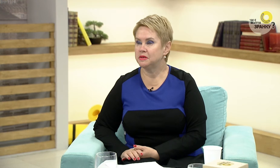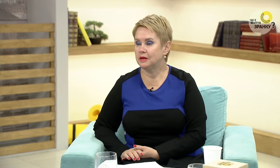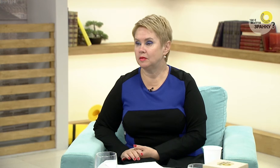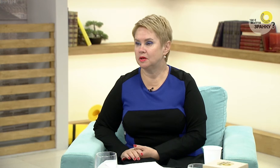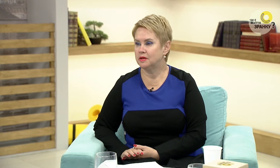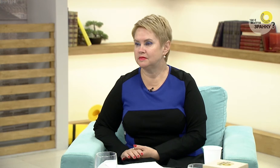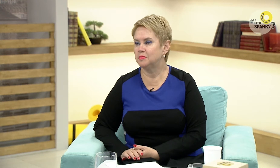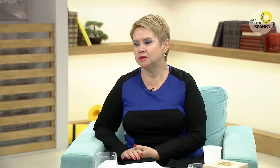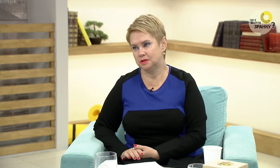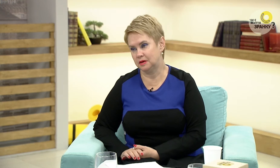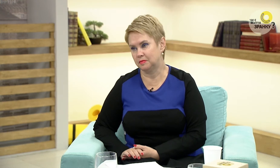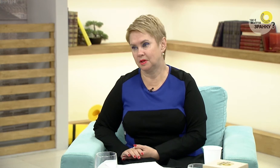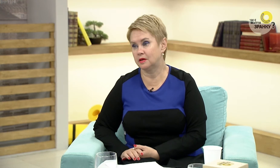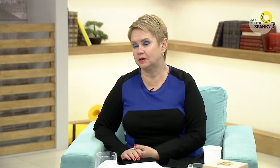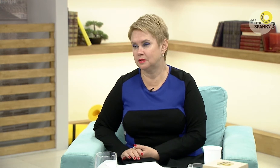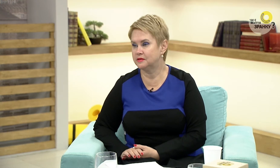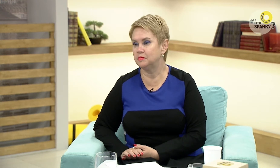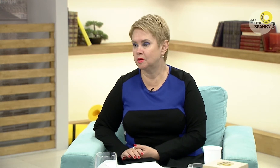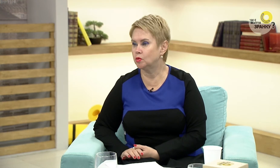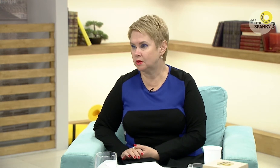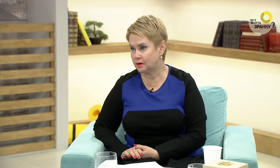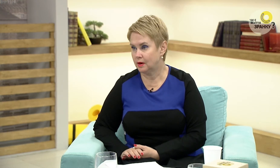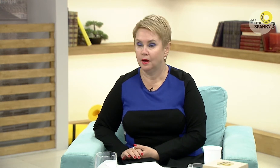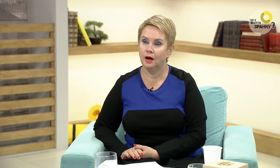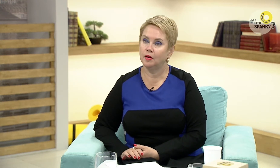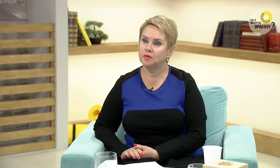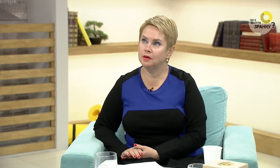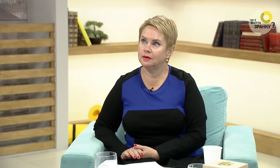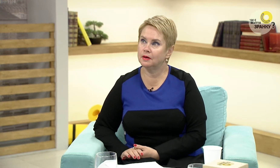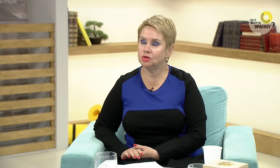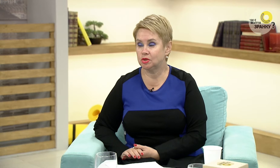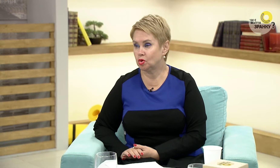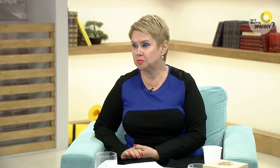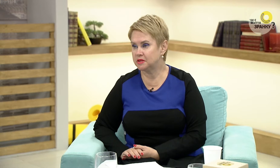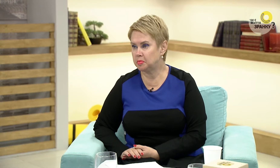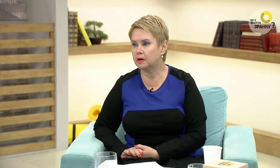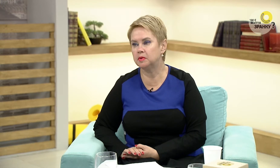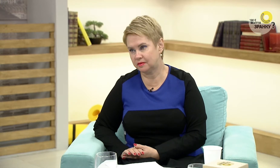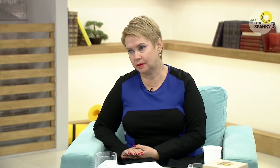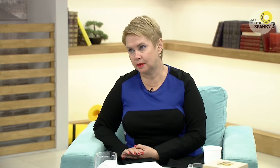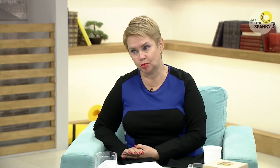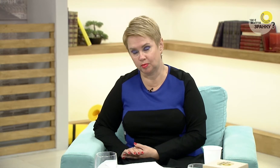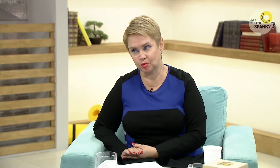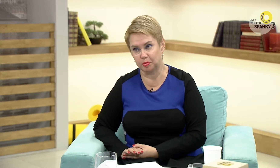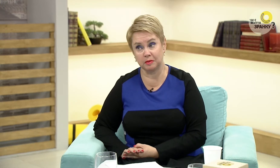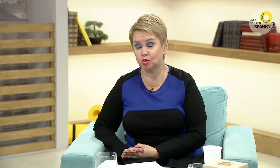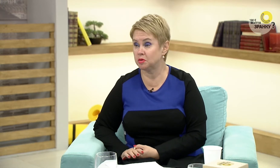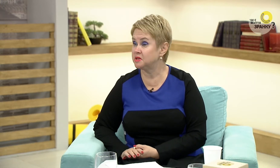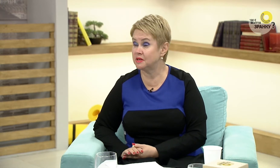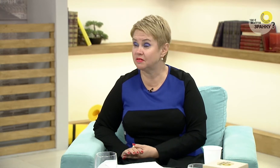стала благодаря своїм родителям, так как я родилась в сім'ї глухих. Угу. Мені кажется, що вони мене запрограмували на цю роботу, тому що вони мені з дитинства